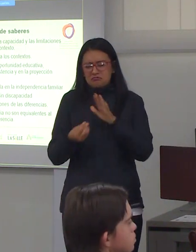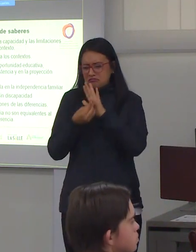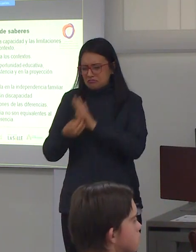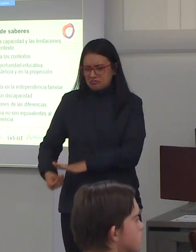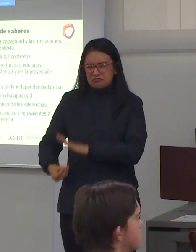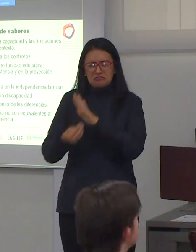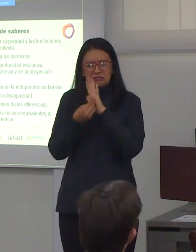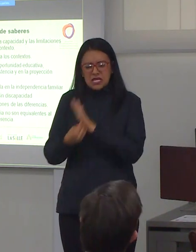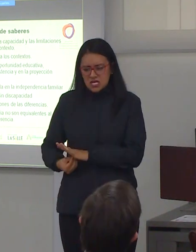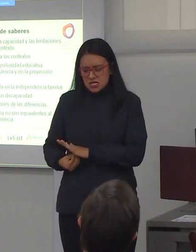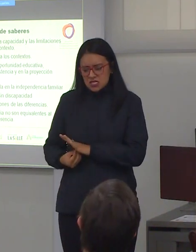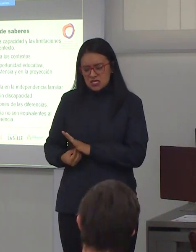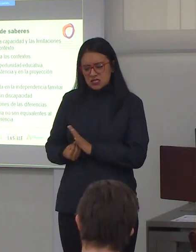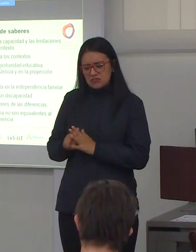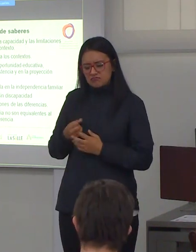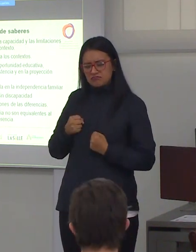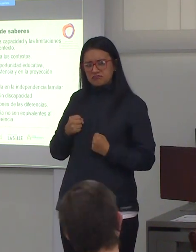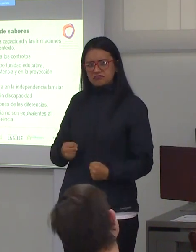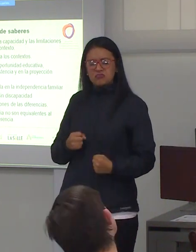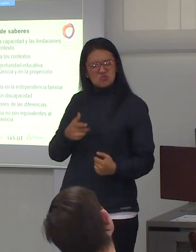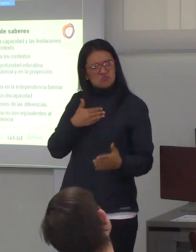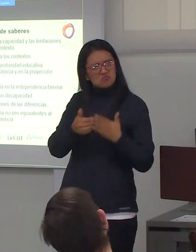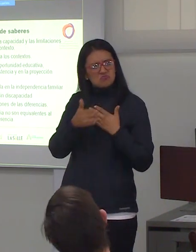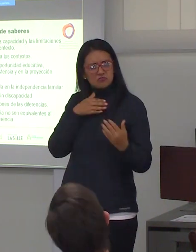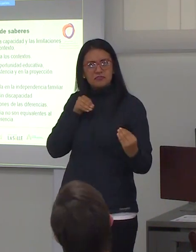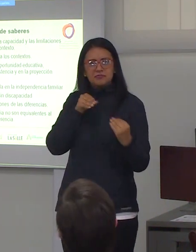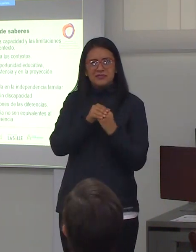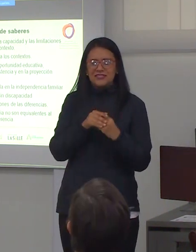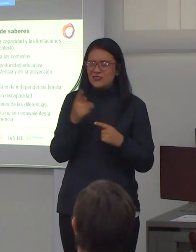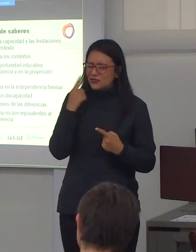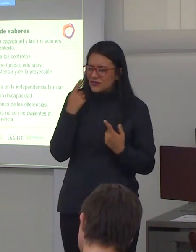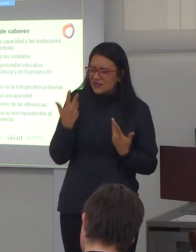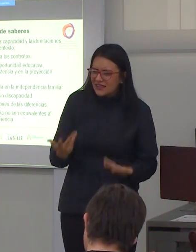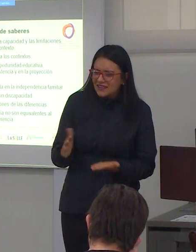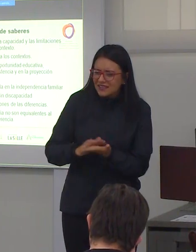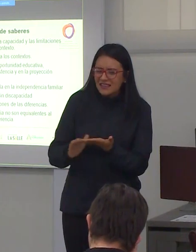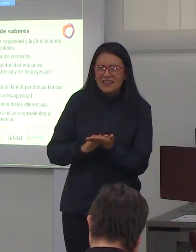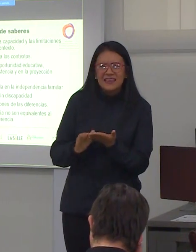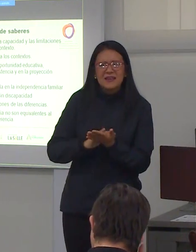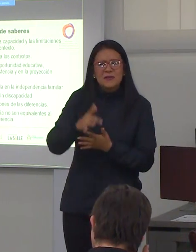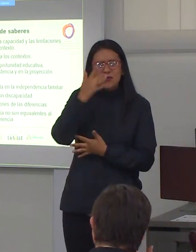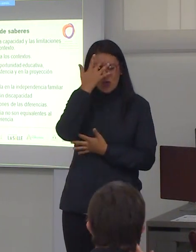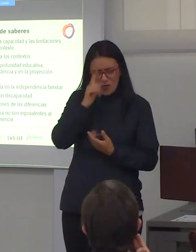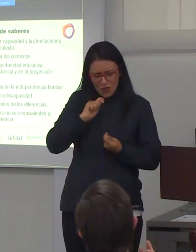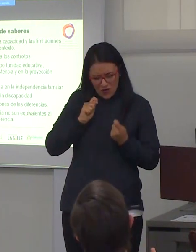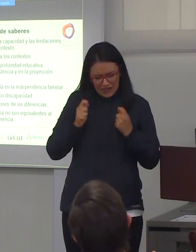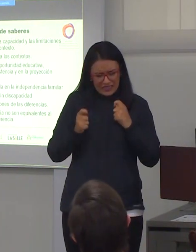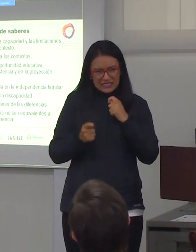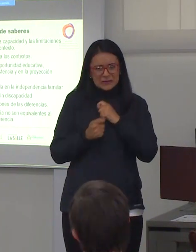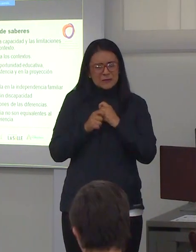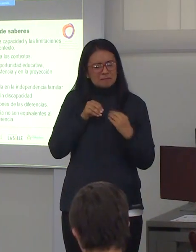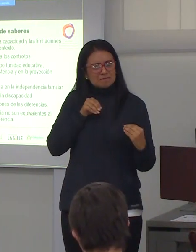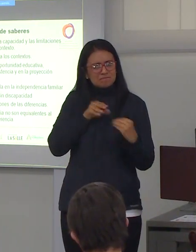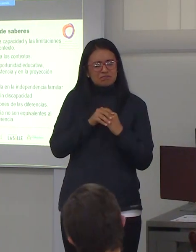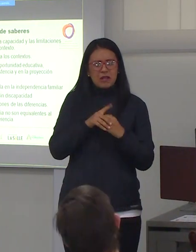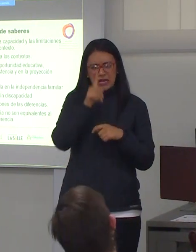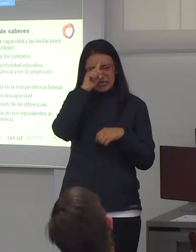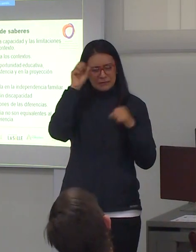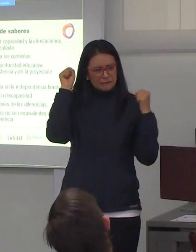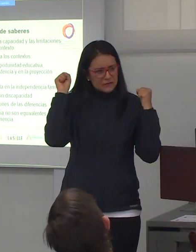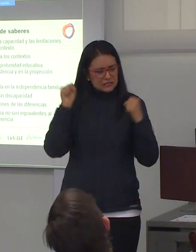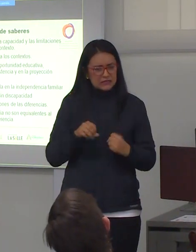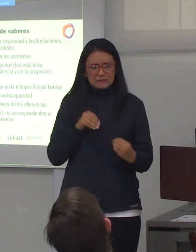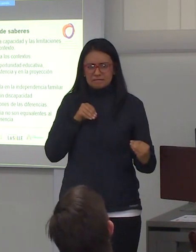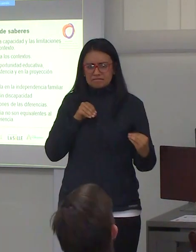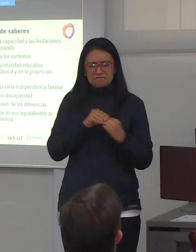los ha hecho resilientes nosotros estamos todavía por resolver qué los qué los ha hecho resilientes para que lleguen con esa capacidad de